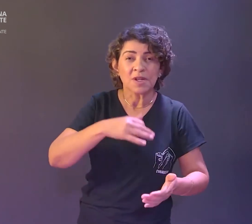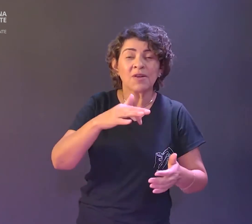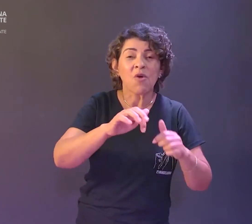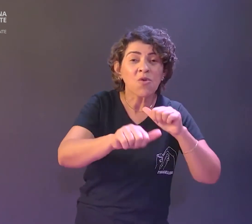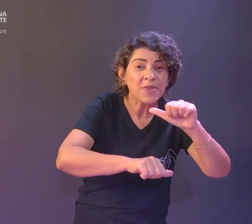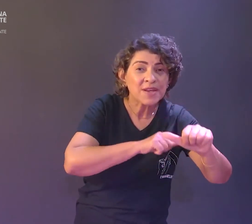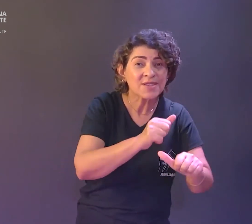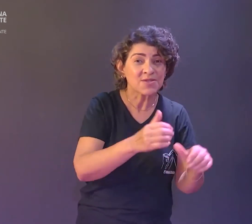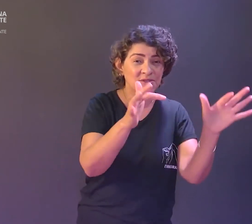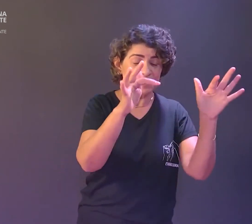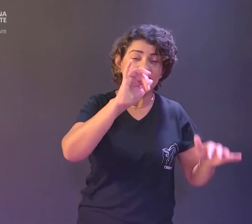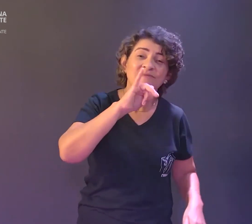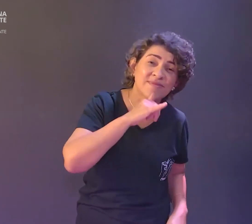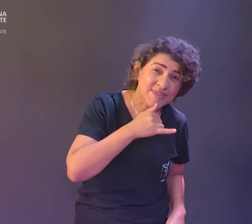tristeza, raiva,